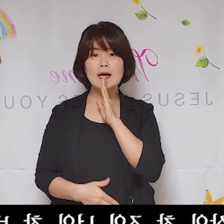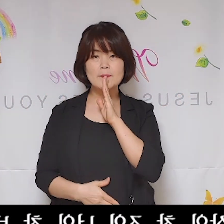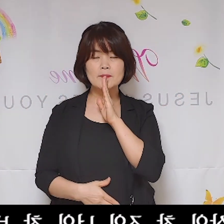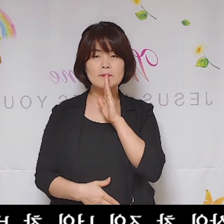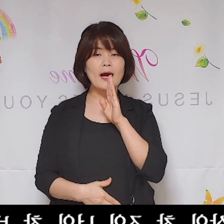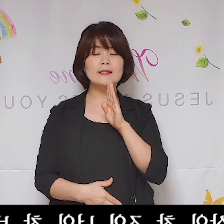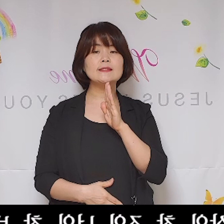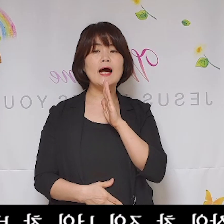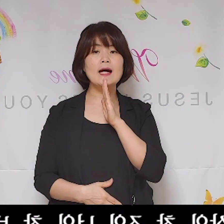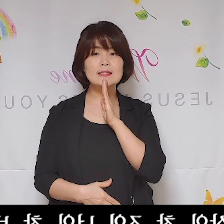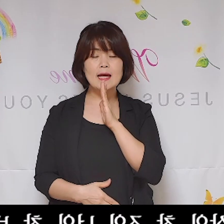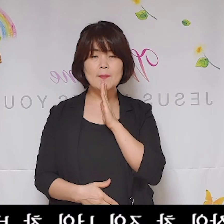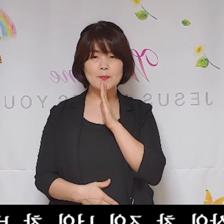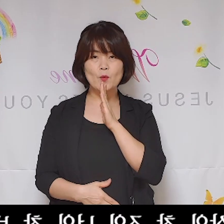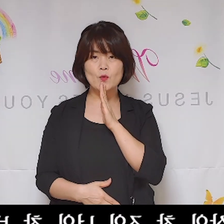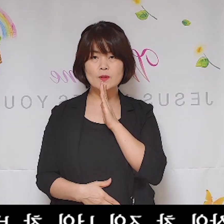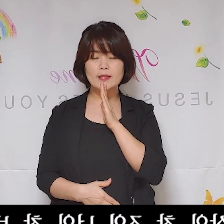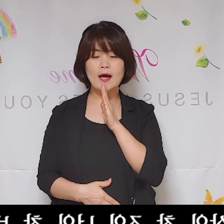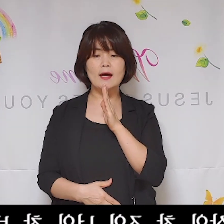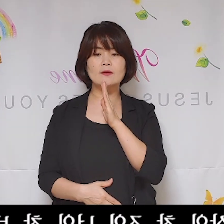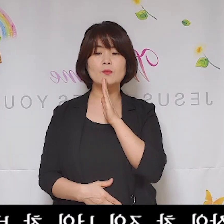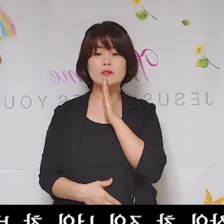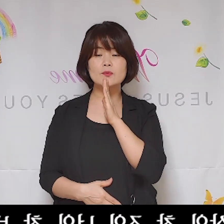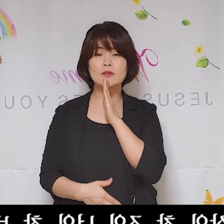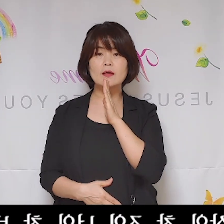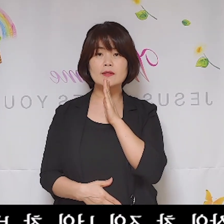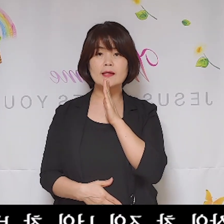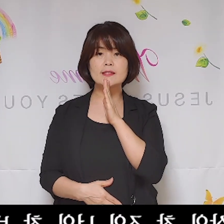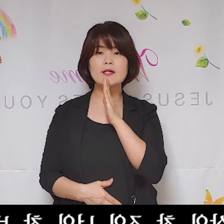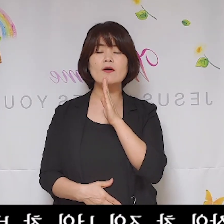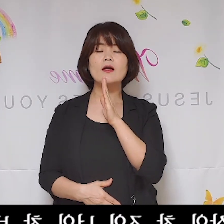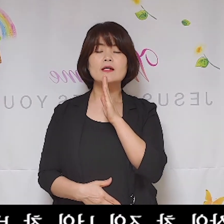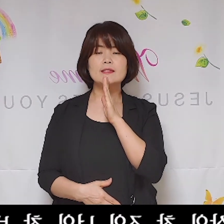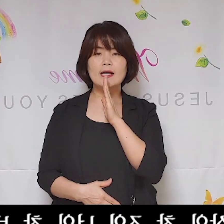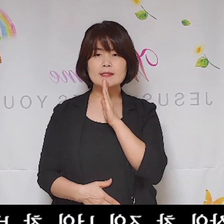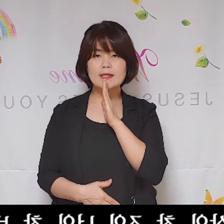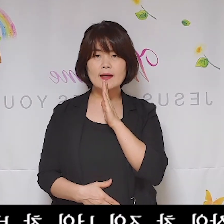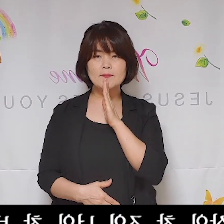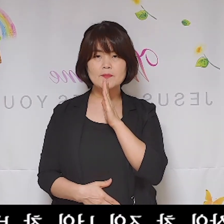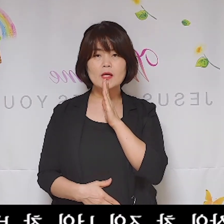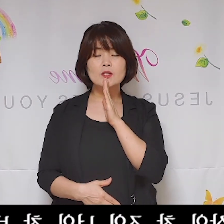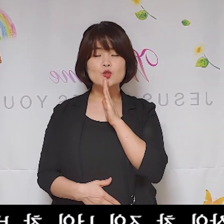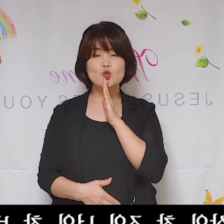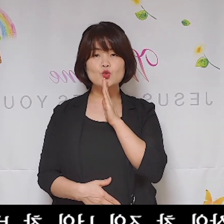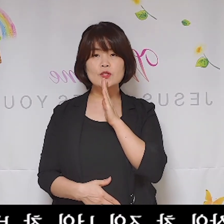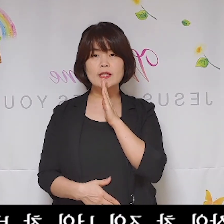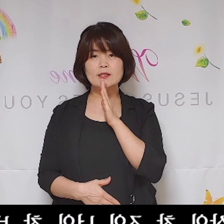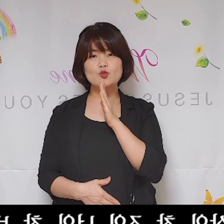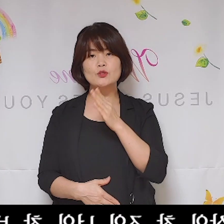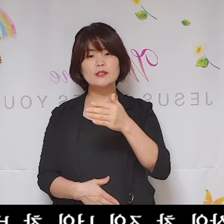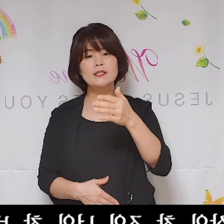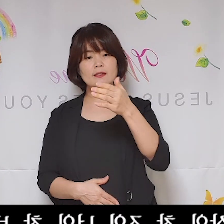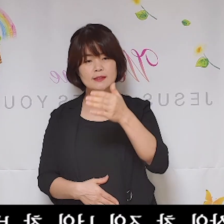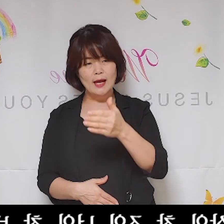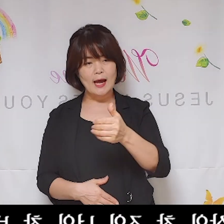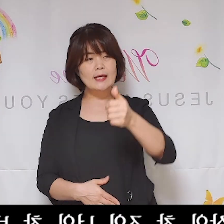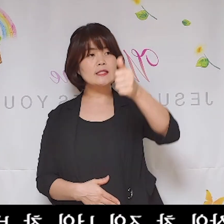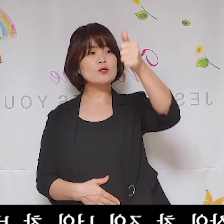참 바르다 참 옳다 여기 얘기죠. 자 참 주인은 그냥 아래에서